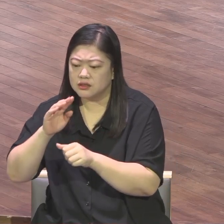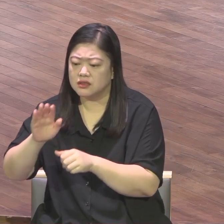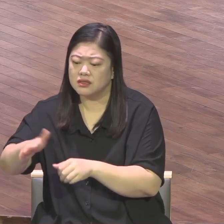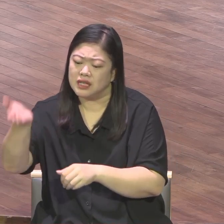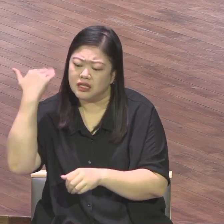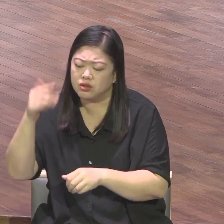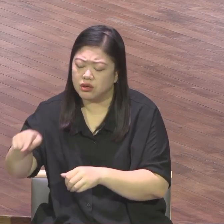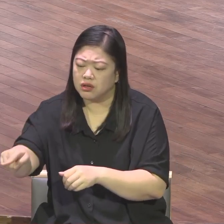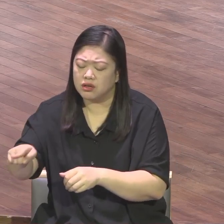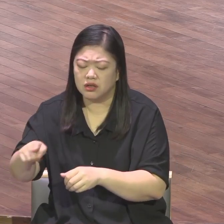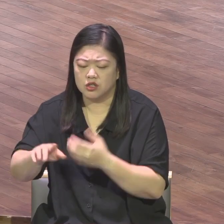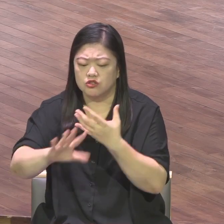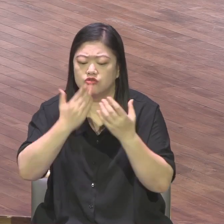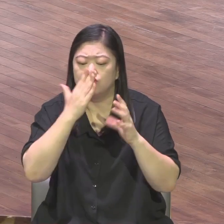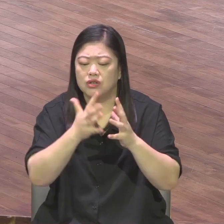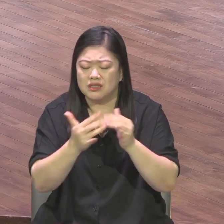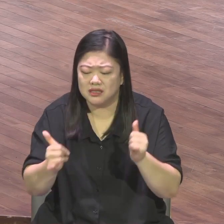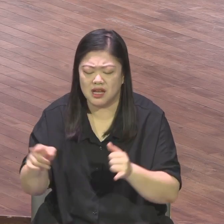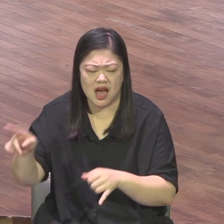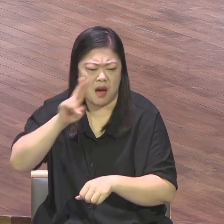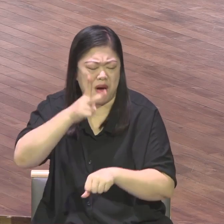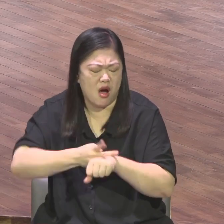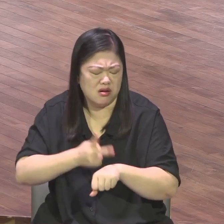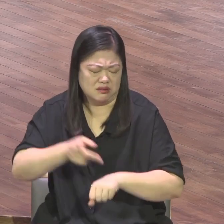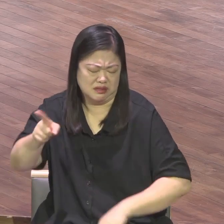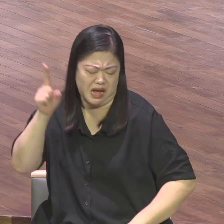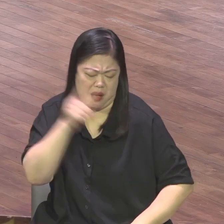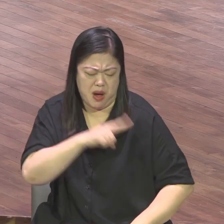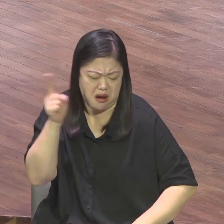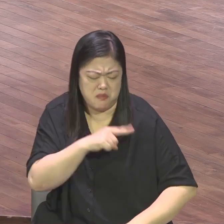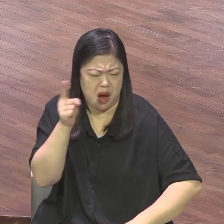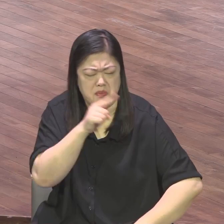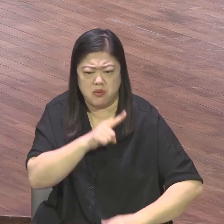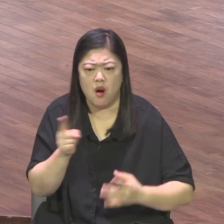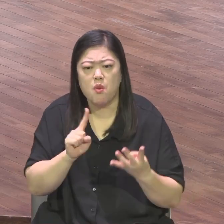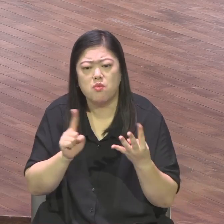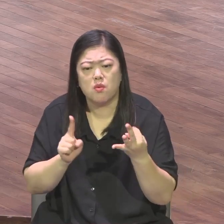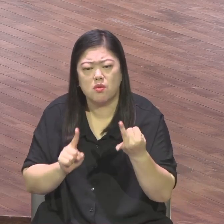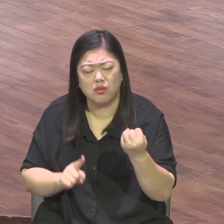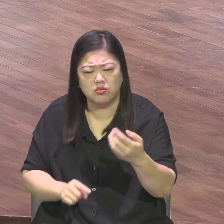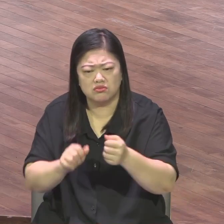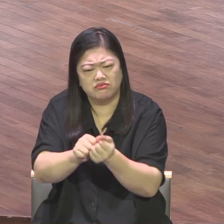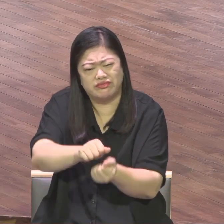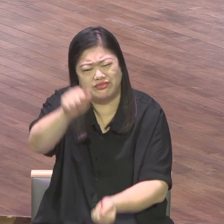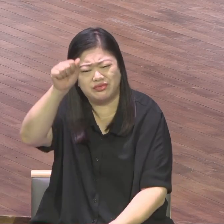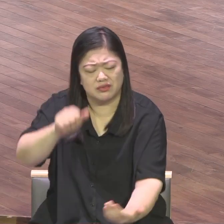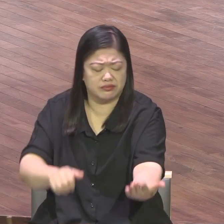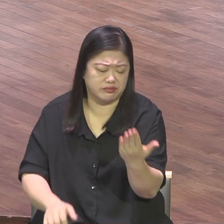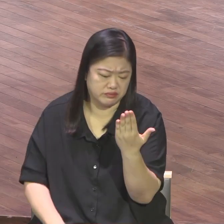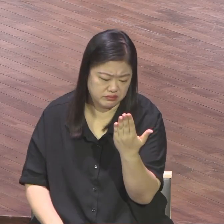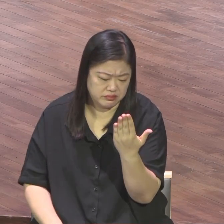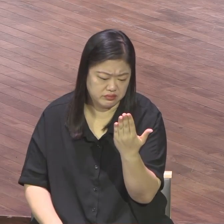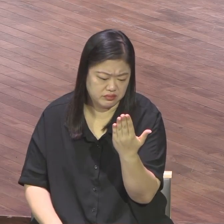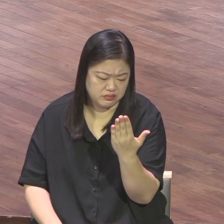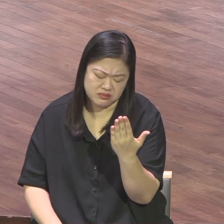그들의 율법 문제에 관한 것 뿐이고 한 가지도 죽이거나 결박할 사유가 없다.